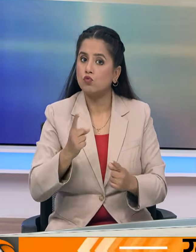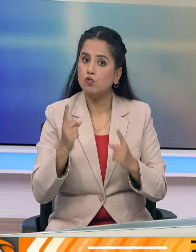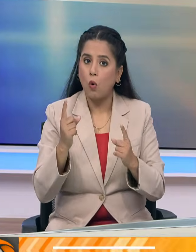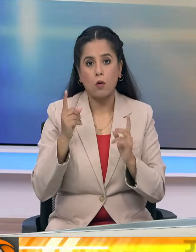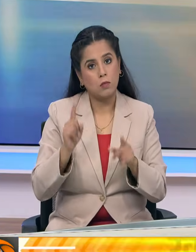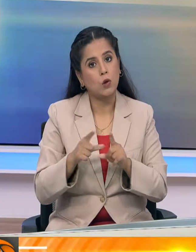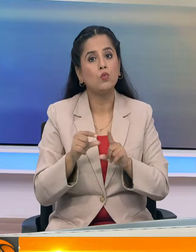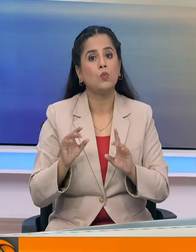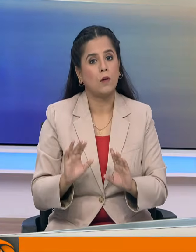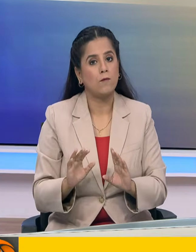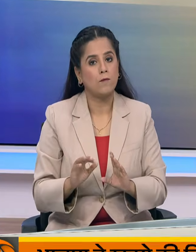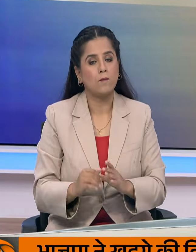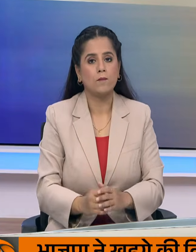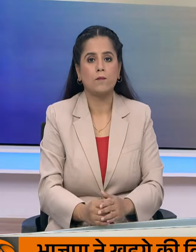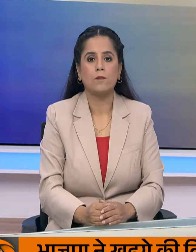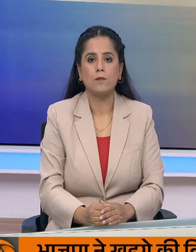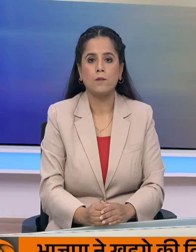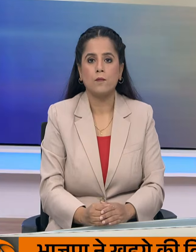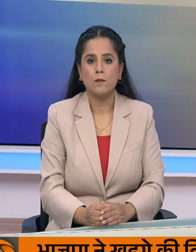जाएगी।